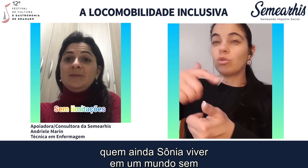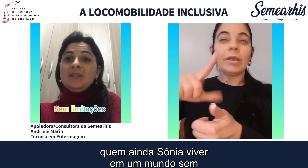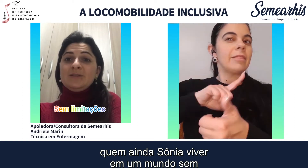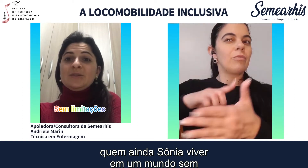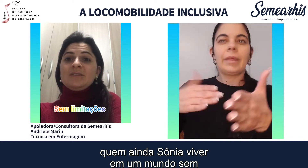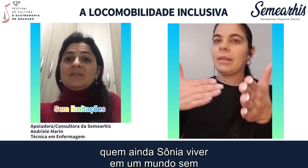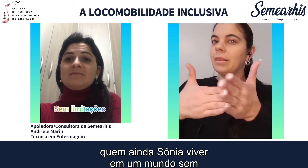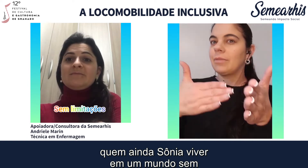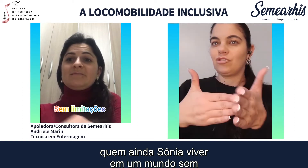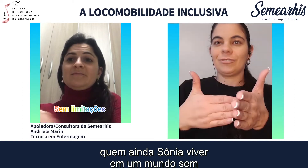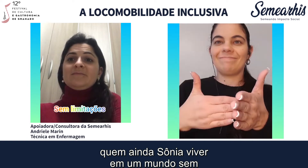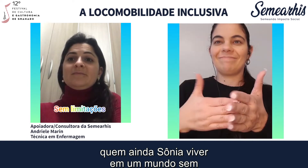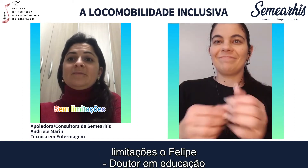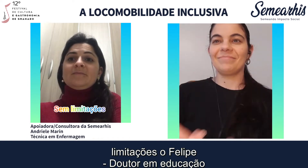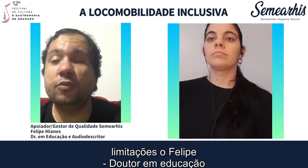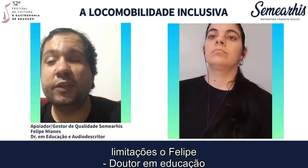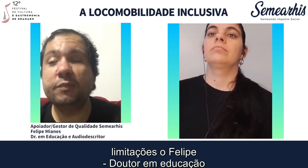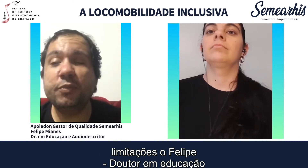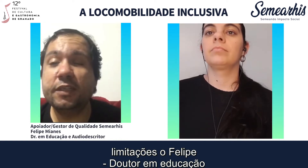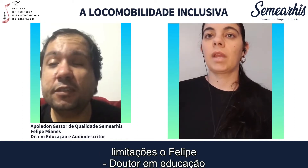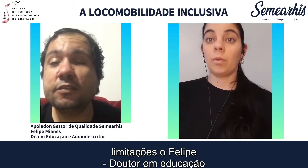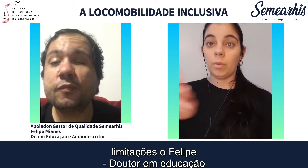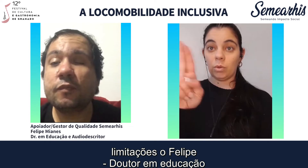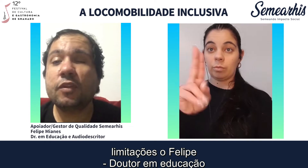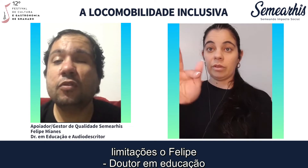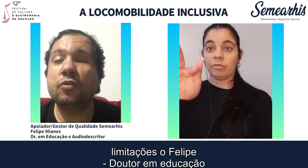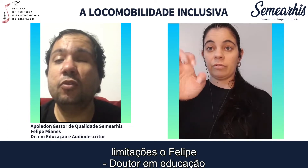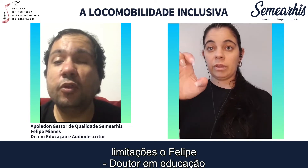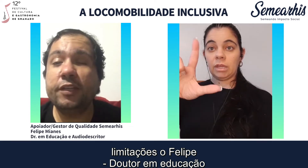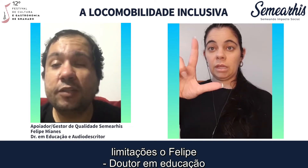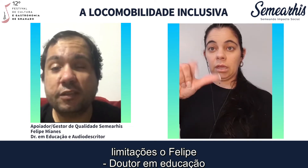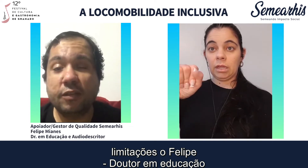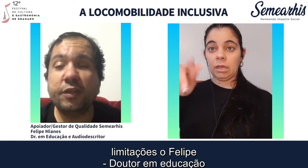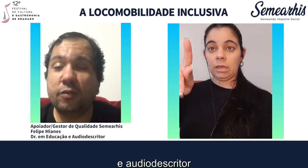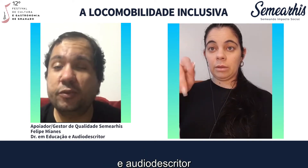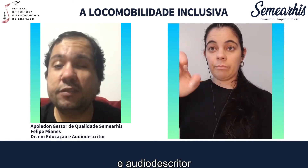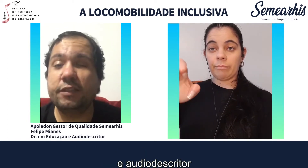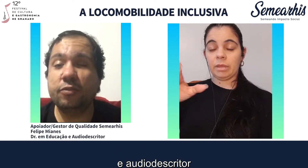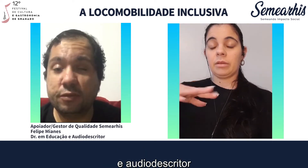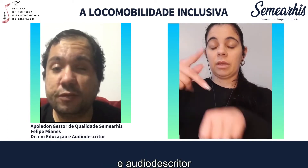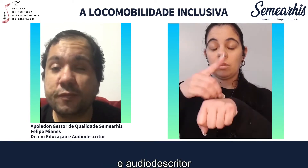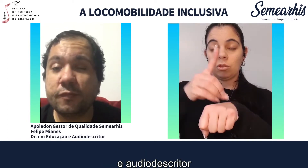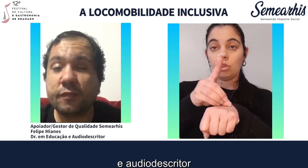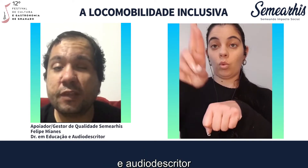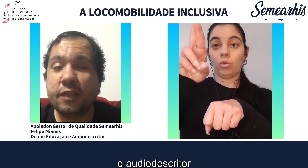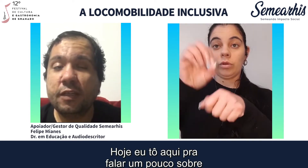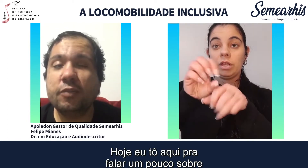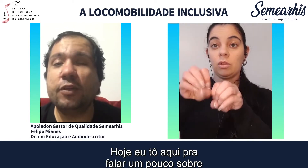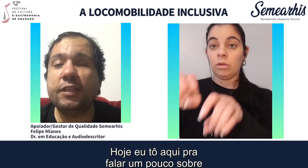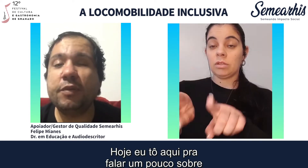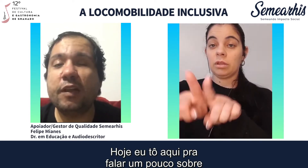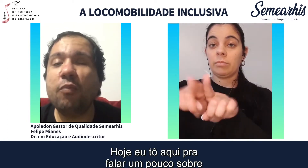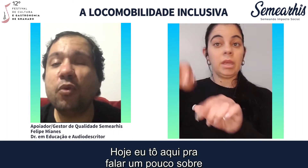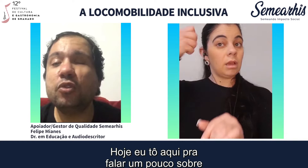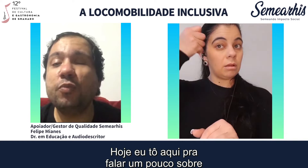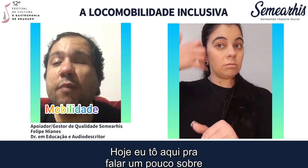sem limitações. Sou Felipe Mianes, doutor em Educação e Audiodescritor. Eu estou aqui